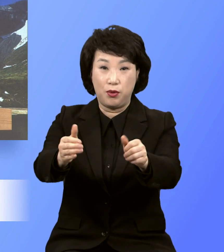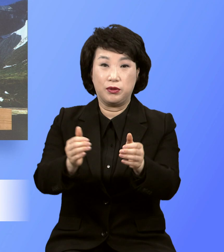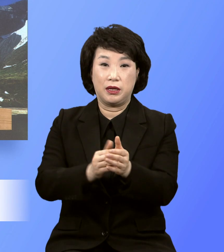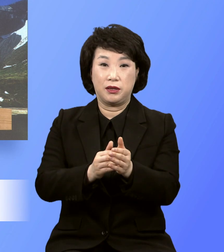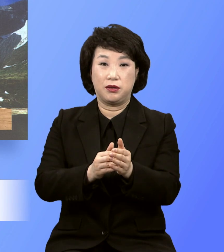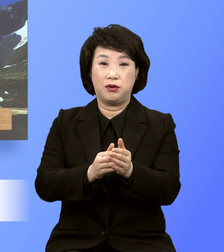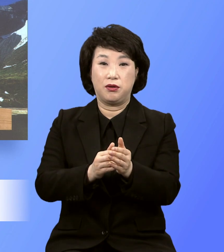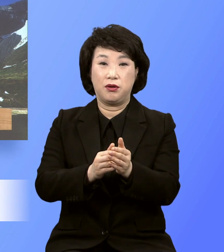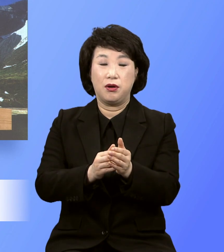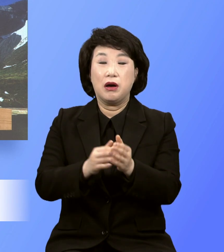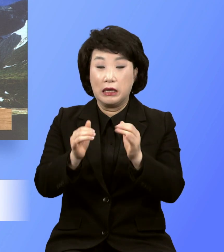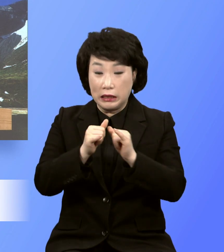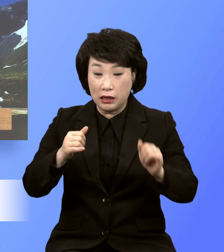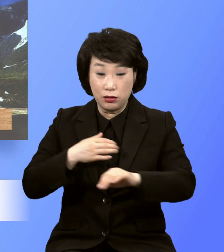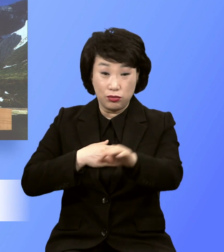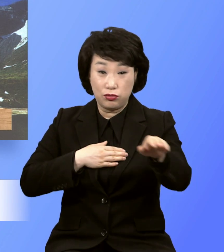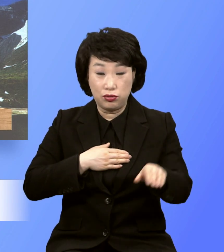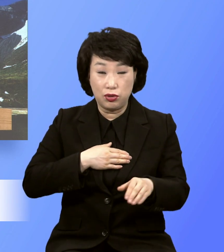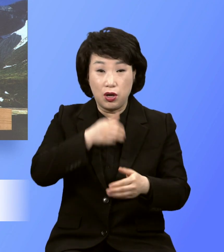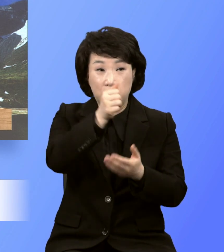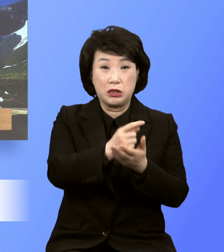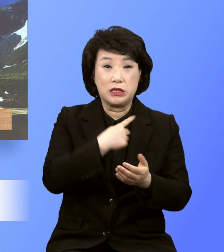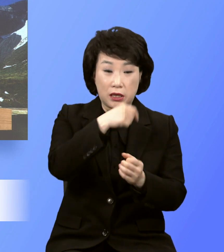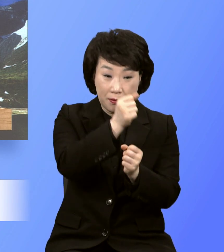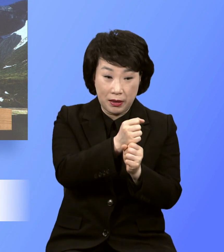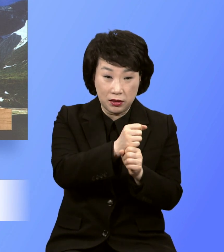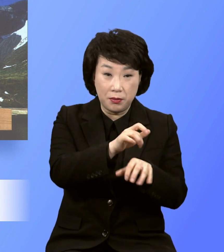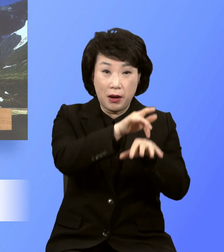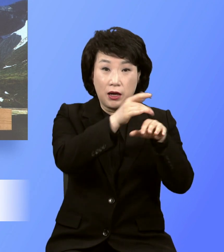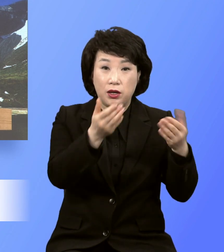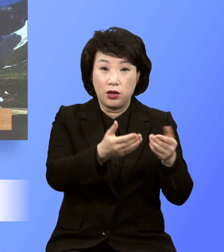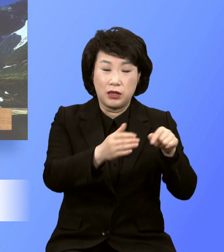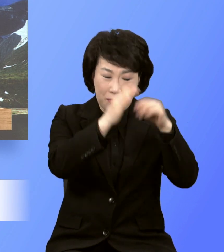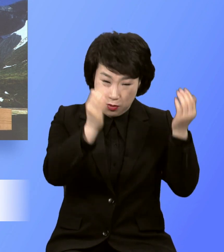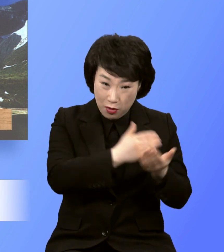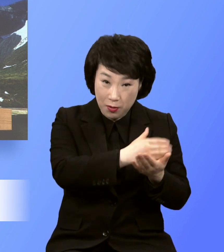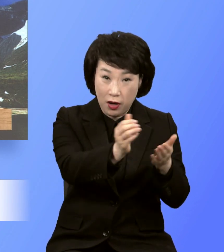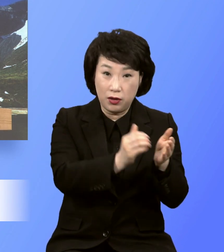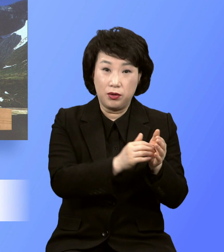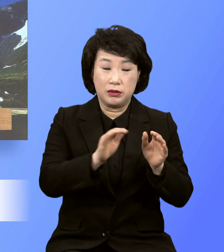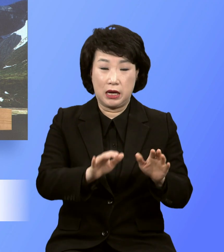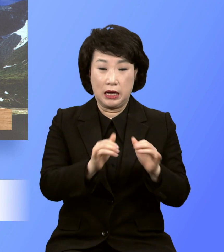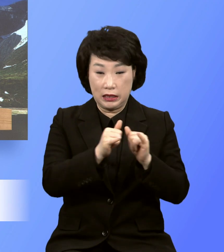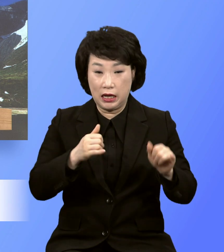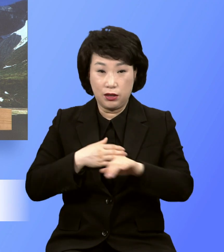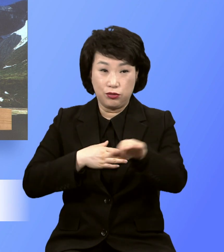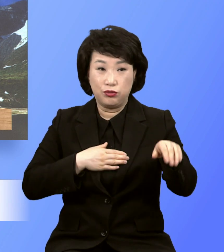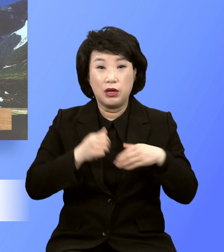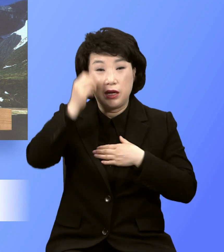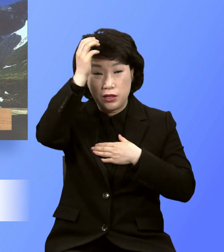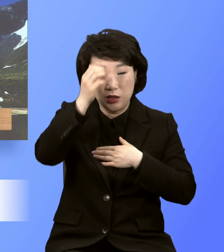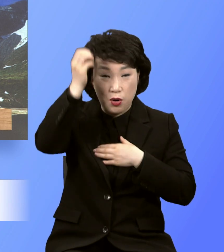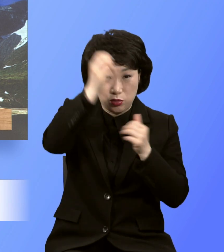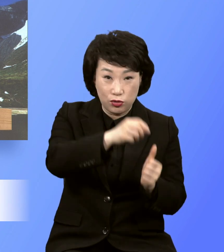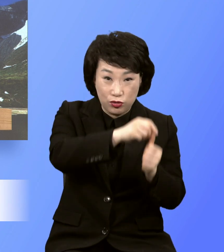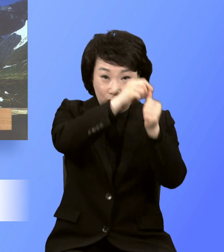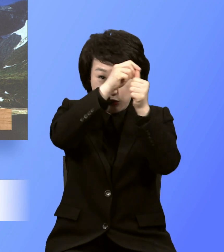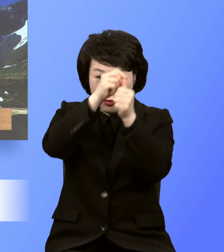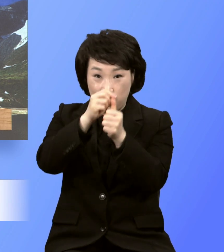보내셨으니 인간을 범죄케 한 마귀 역사를 멸하시고 인간의 영혼을